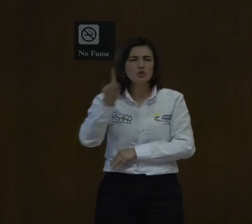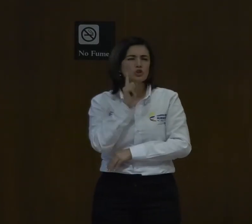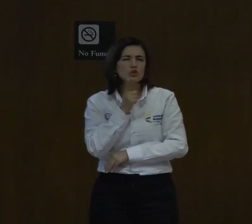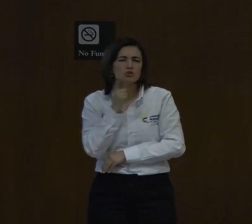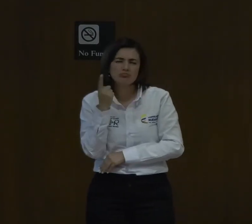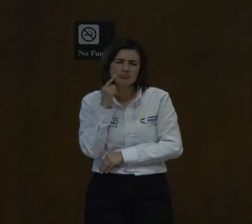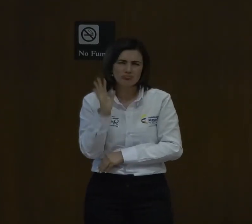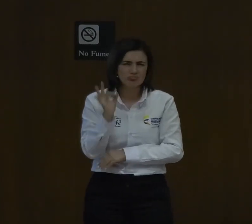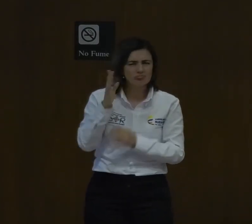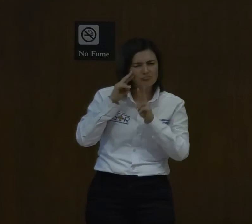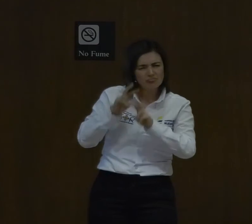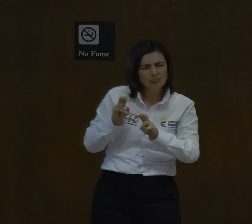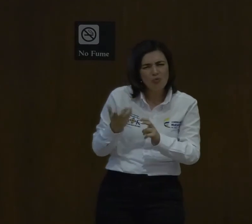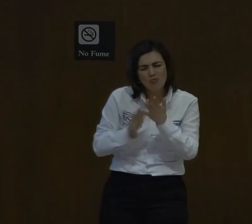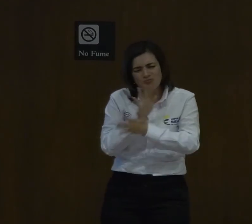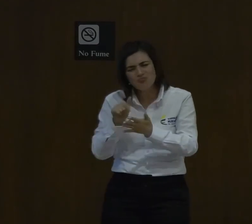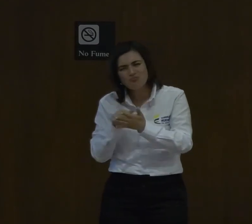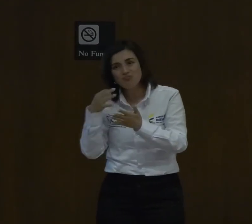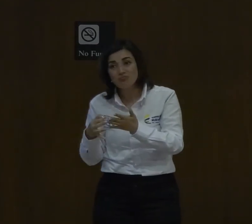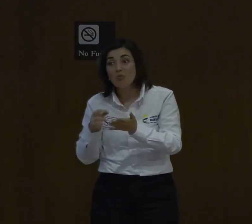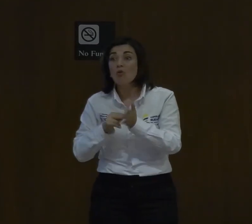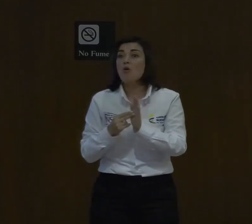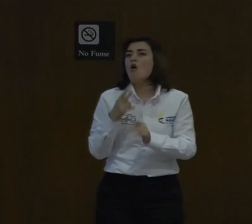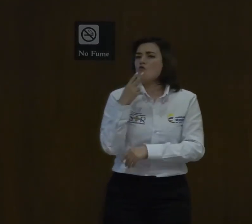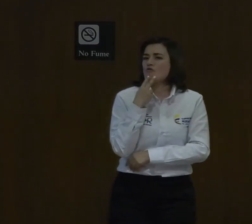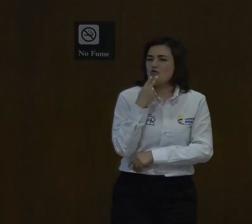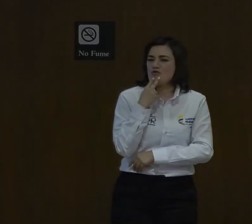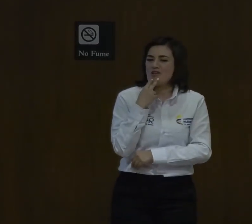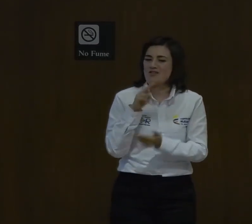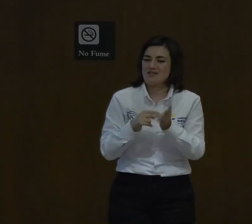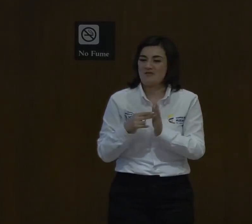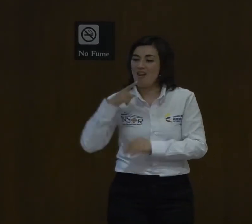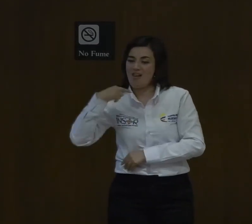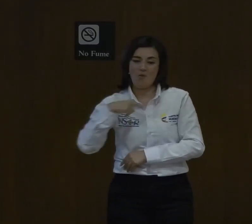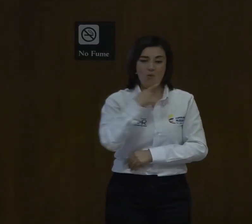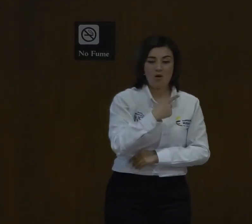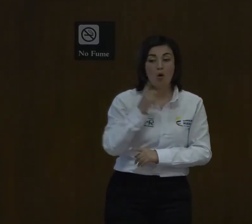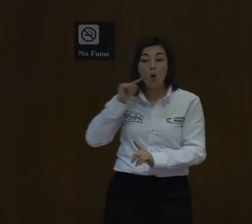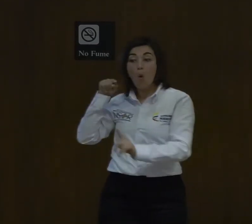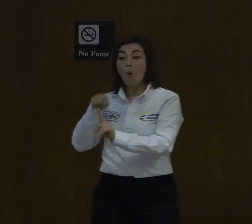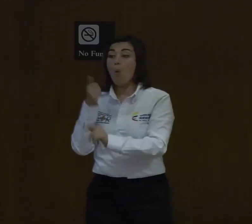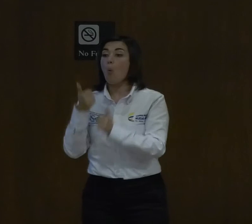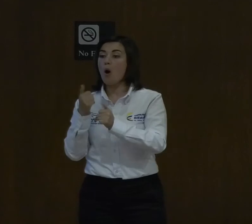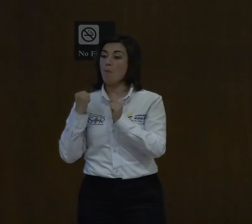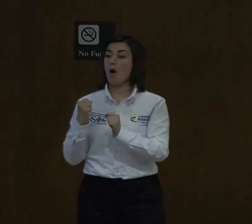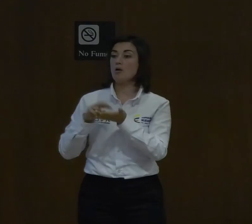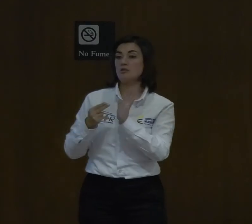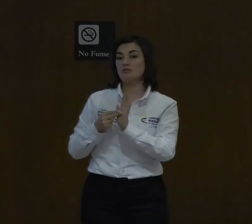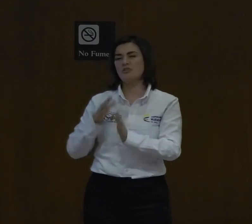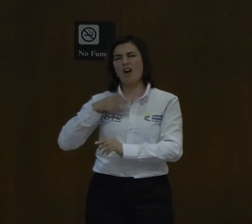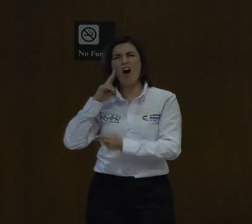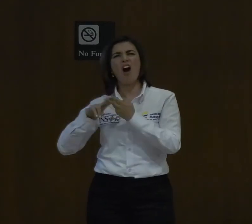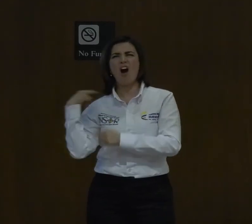sordas, es decir, hay que tener en cuenta el vocabulario que conocen en las dos lenguas, no solamente centrarnos en el vocabulario